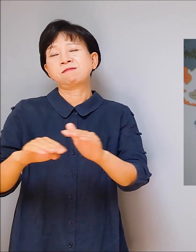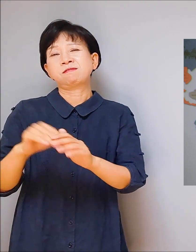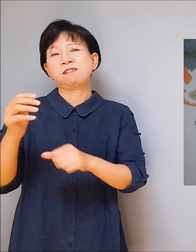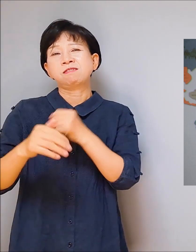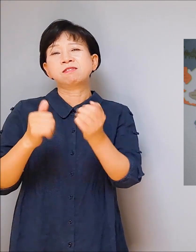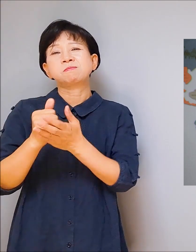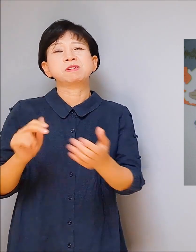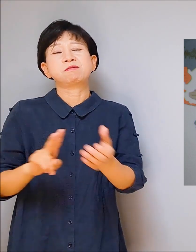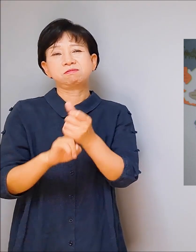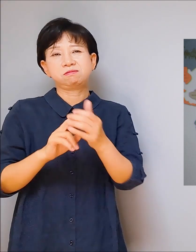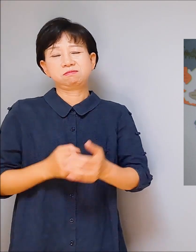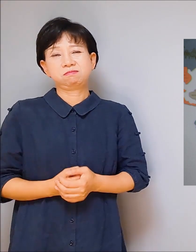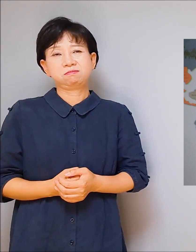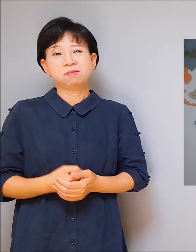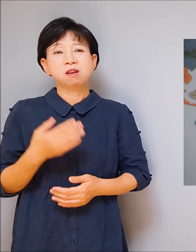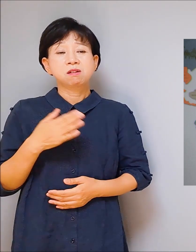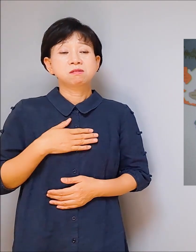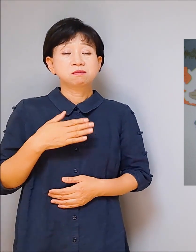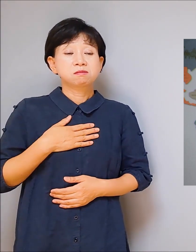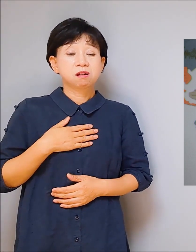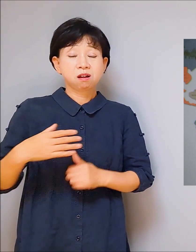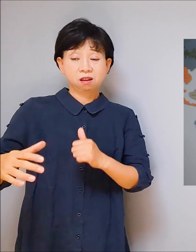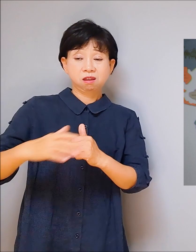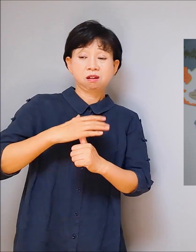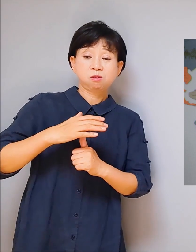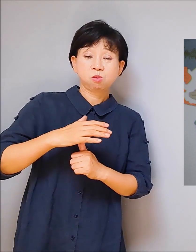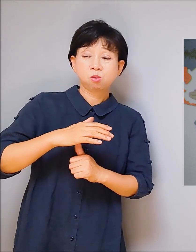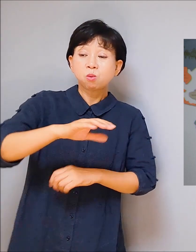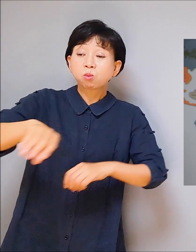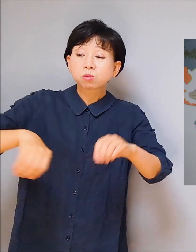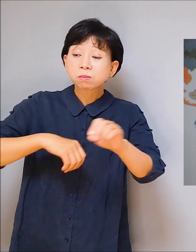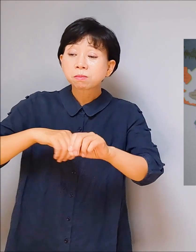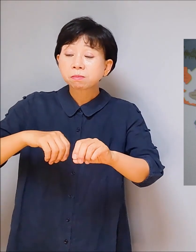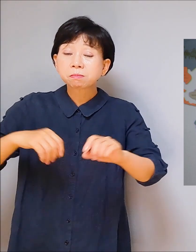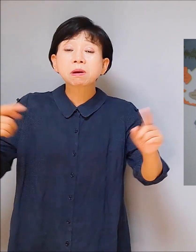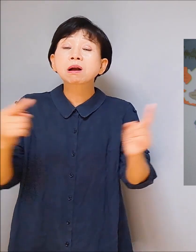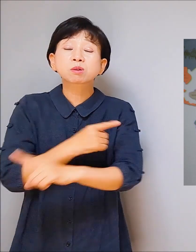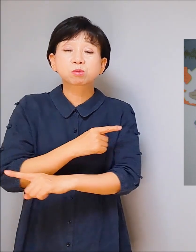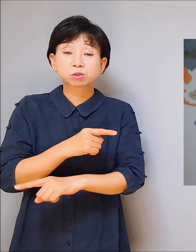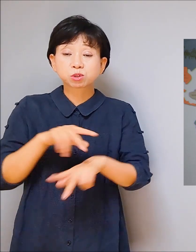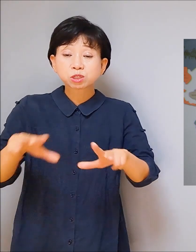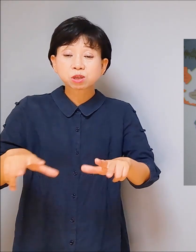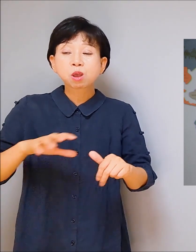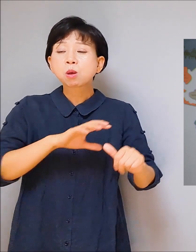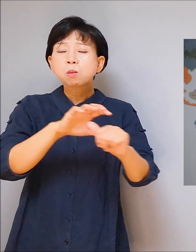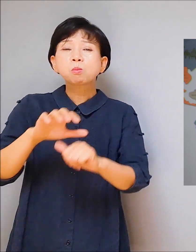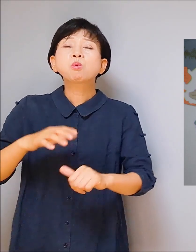역사입니다. 나를 죽이러 오는 사람들이 이제 나를 보호하고 있는 거죠. 여러분, 이게 신자의